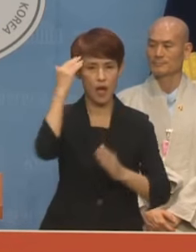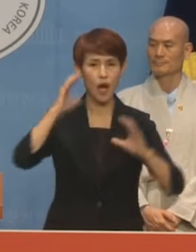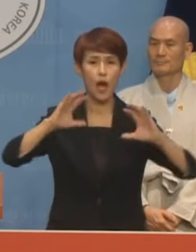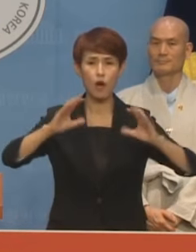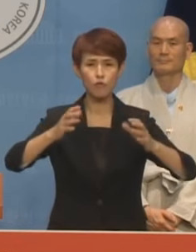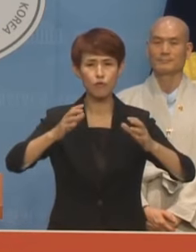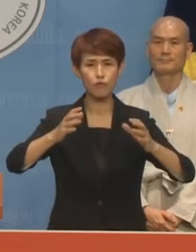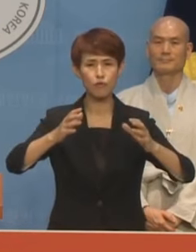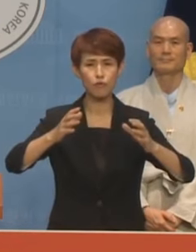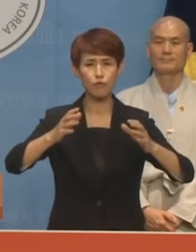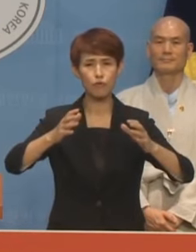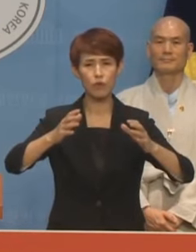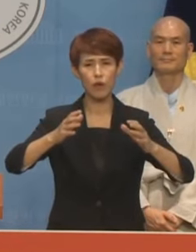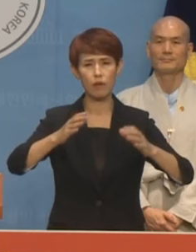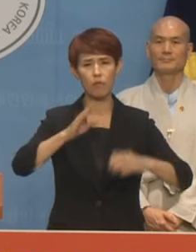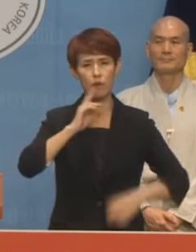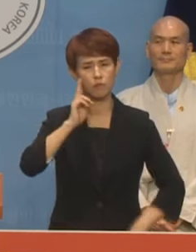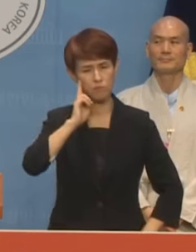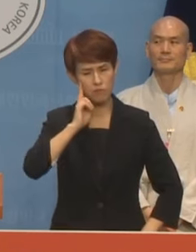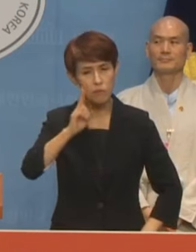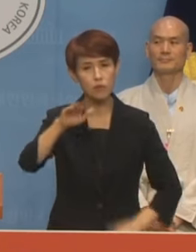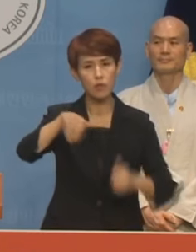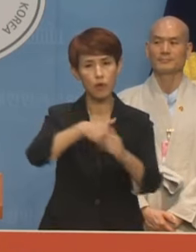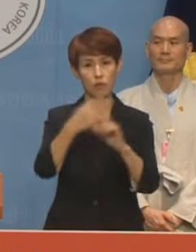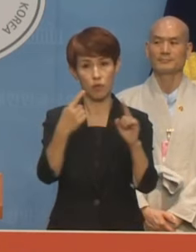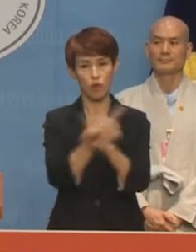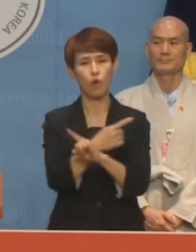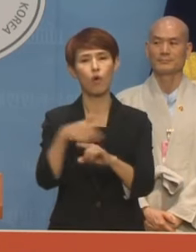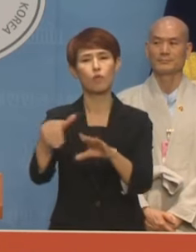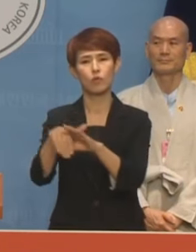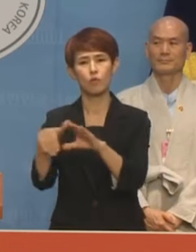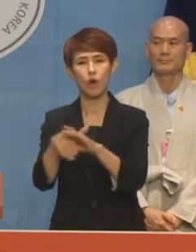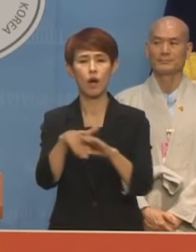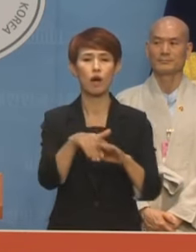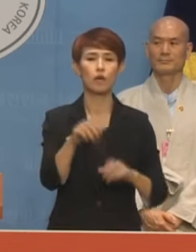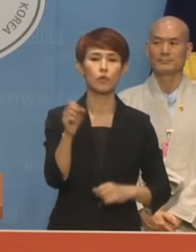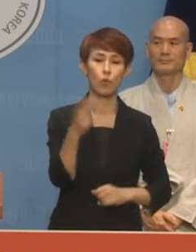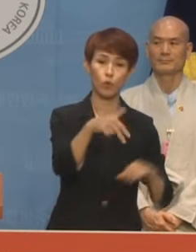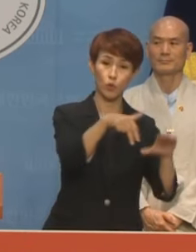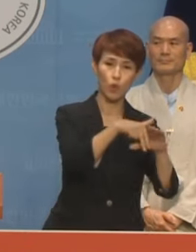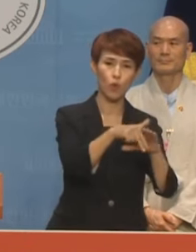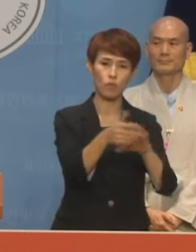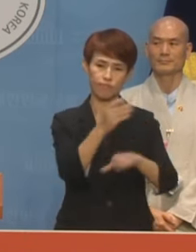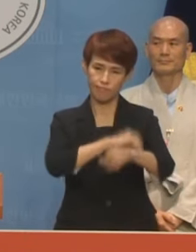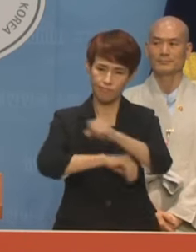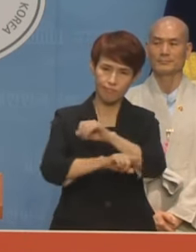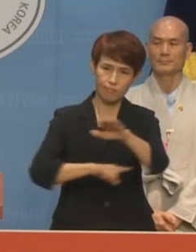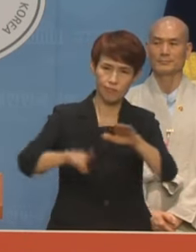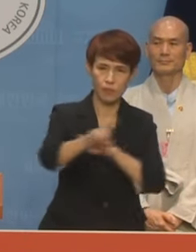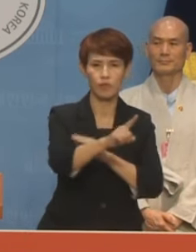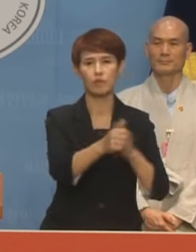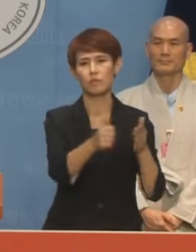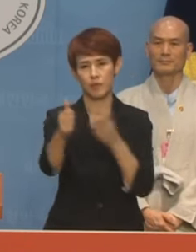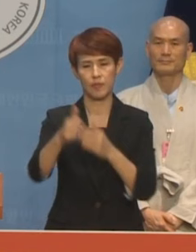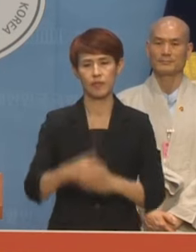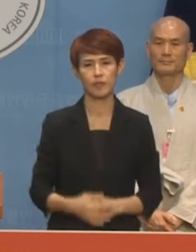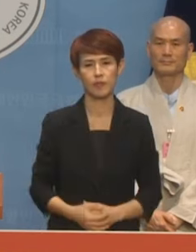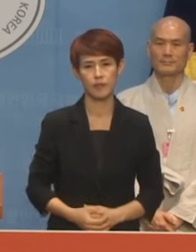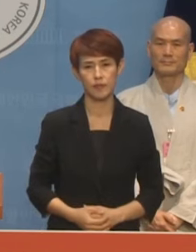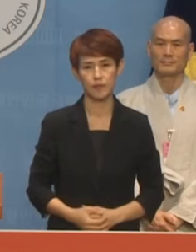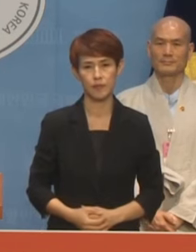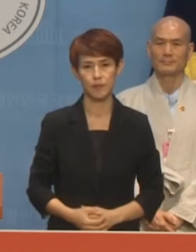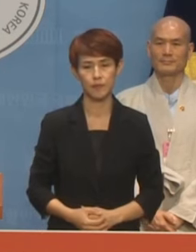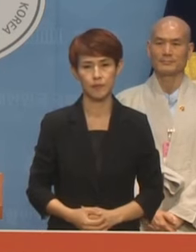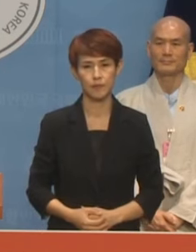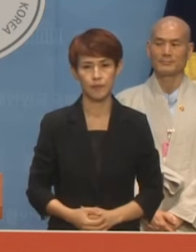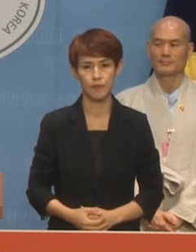앓고 있는 중병의 치료에 문화계와 종교계가 적극 나서주시기를 희망합니다. 그럼